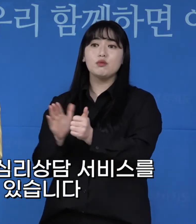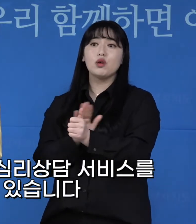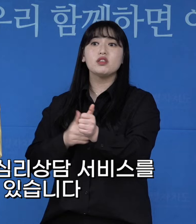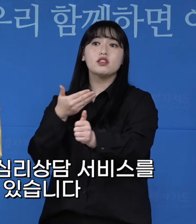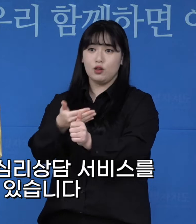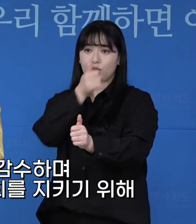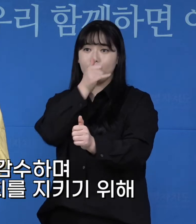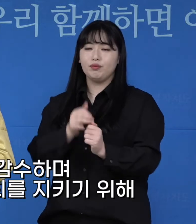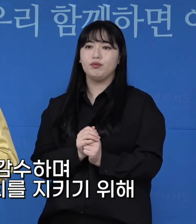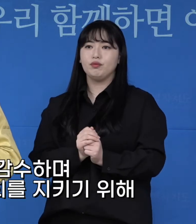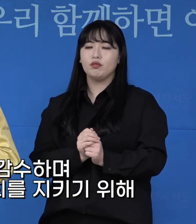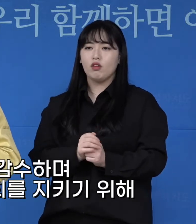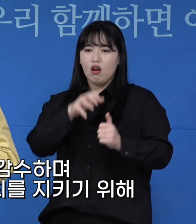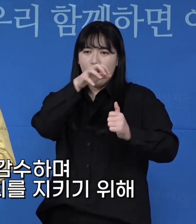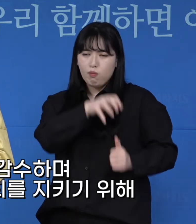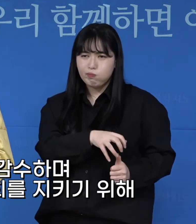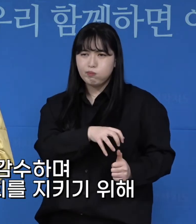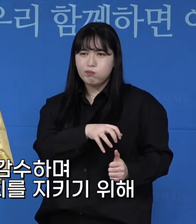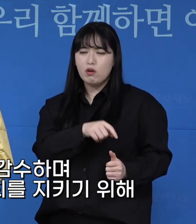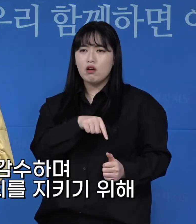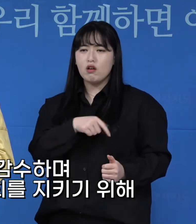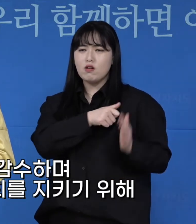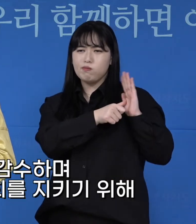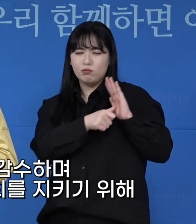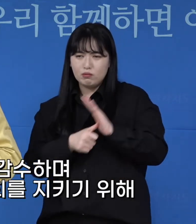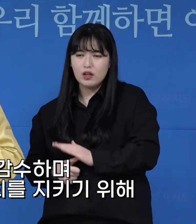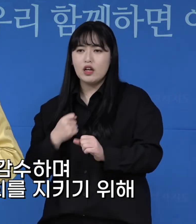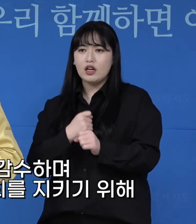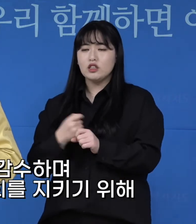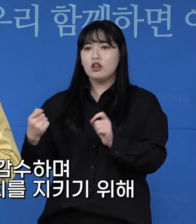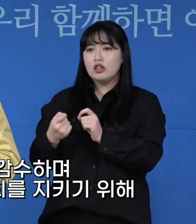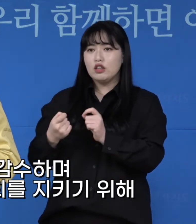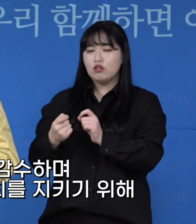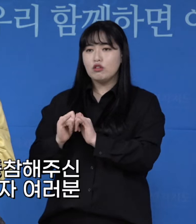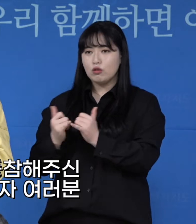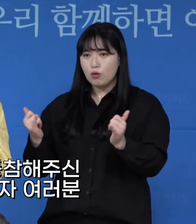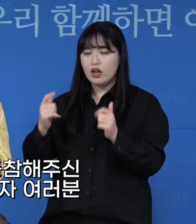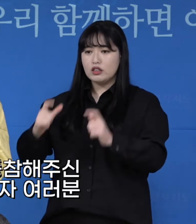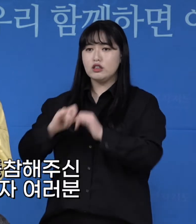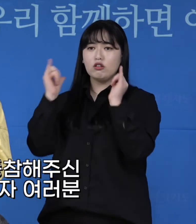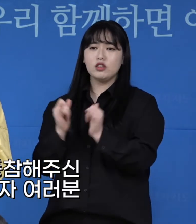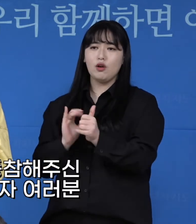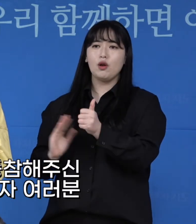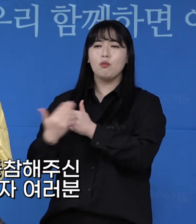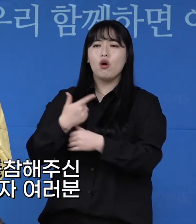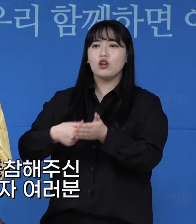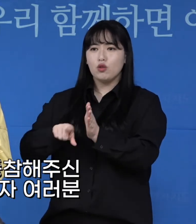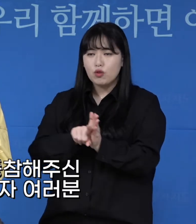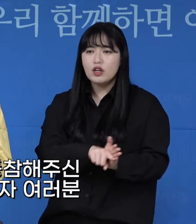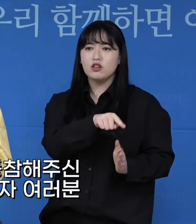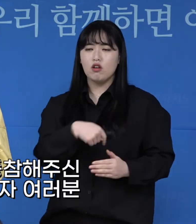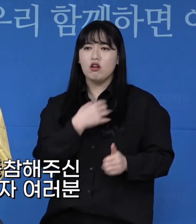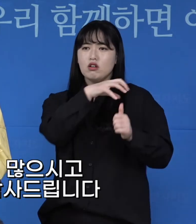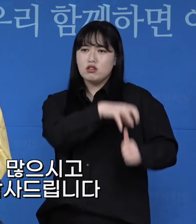있습니다. 고립을 감수하면서 이웃과 지역사회를 지키기 위해 방역에 동참해 주시는